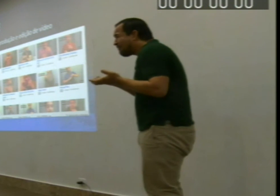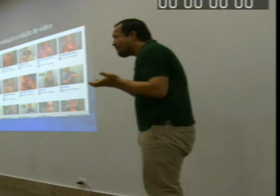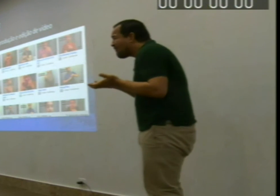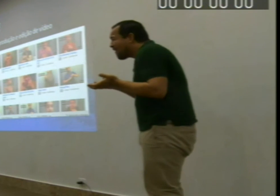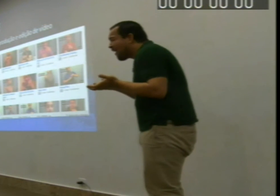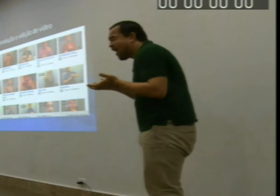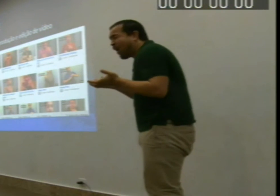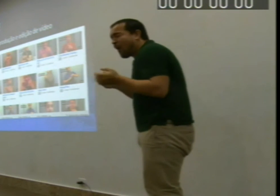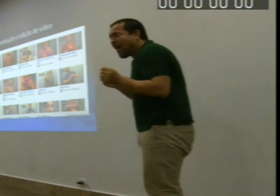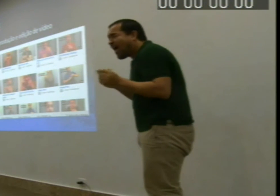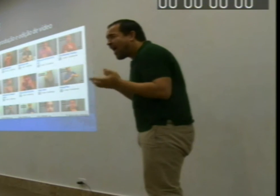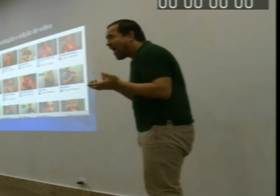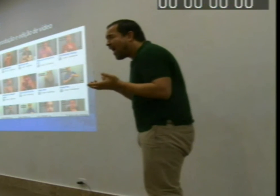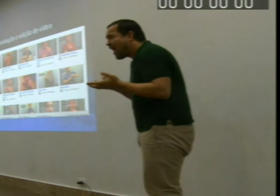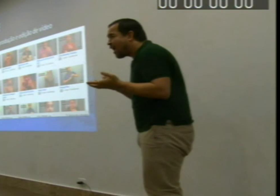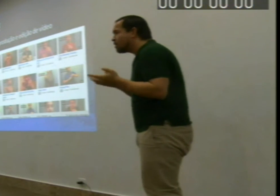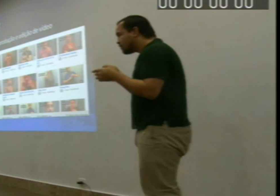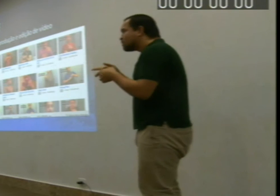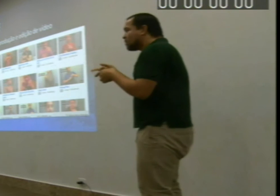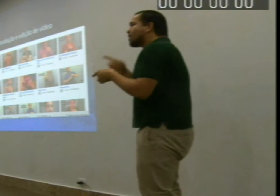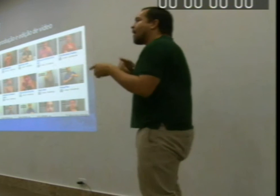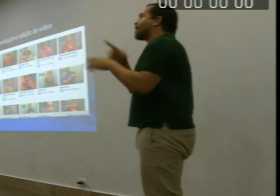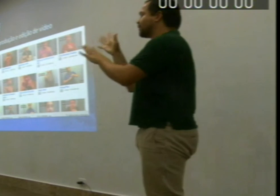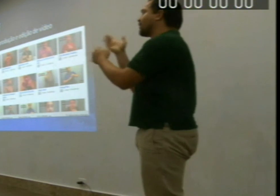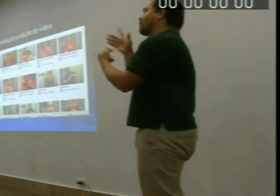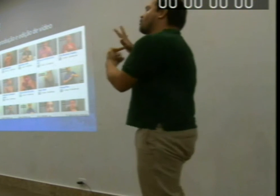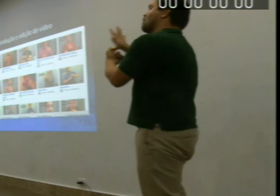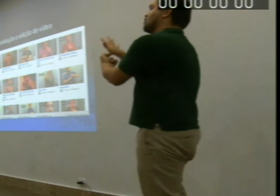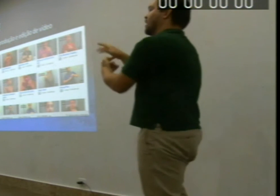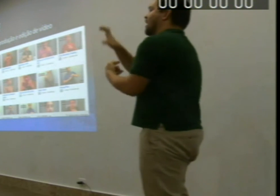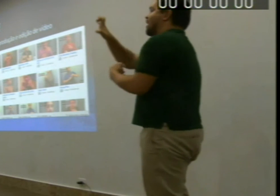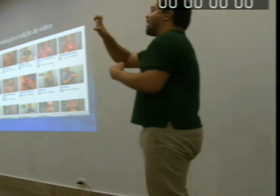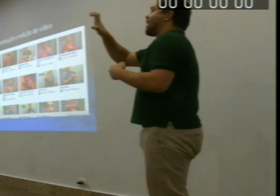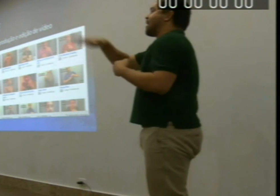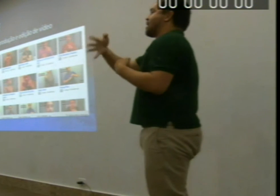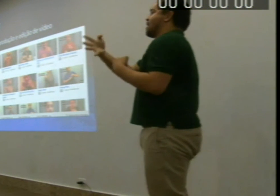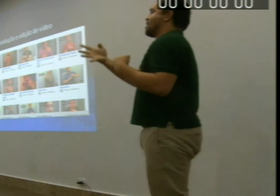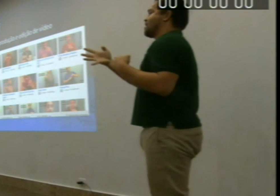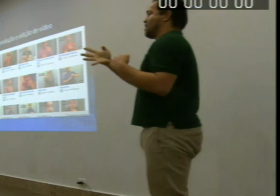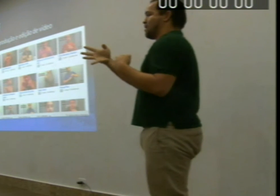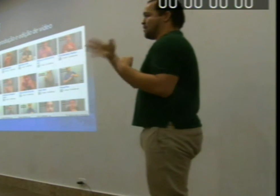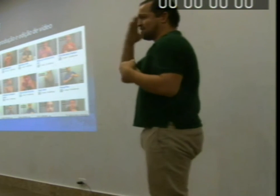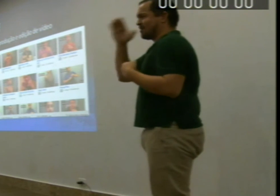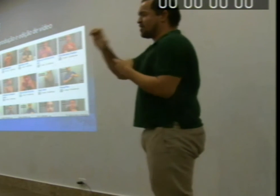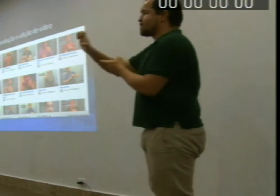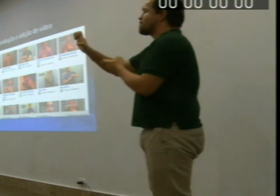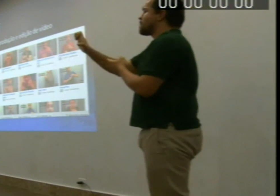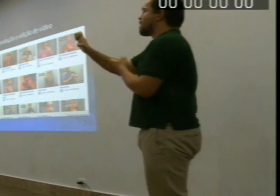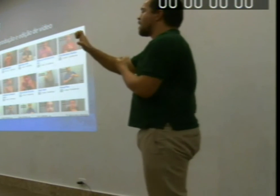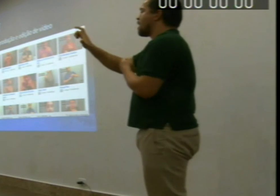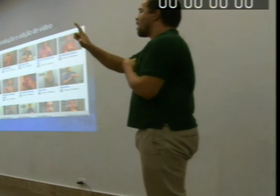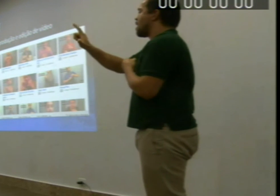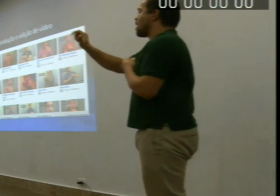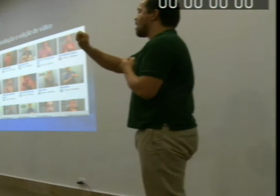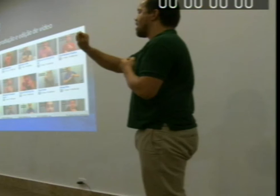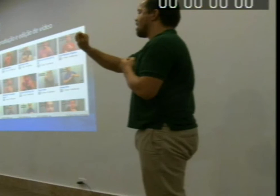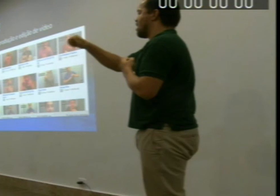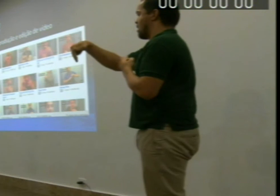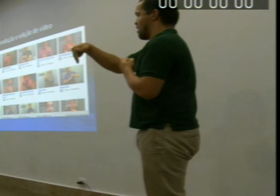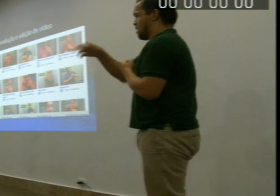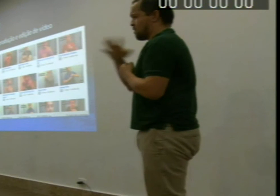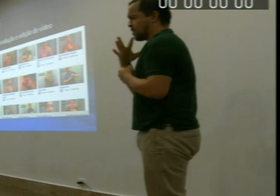hã e eu não entendi como assim é ó vou te mostrar no